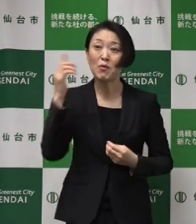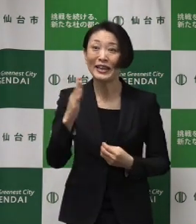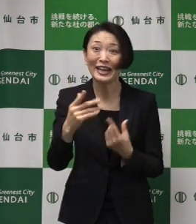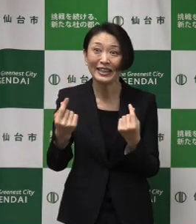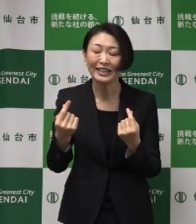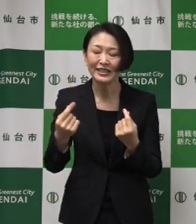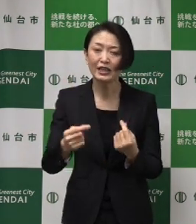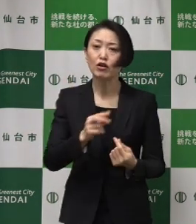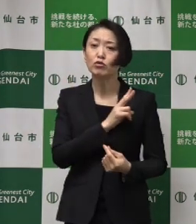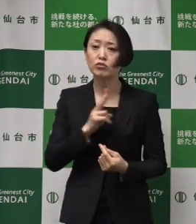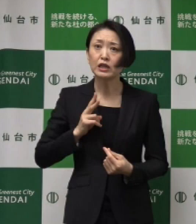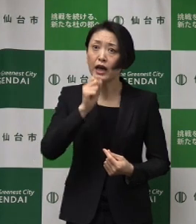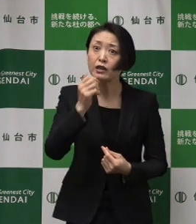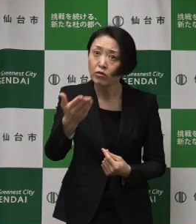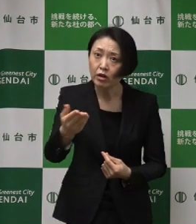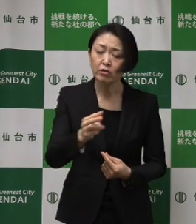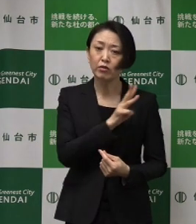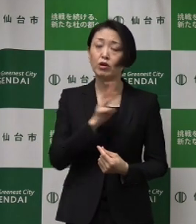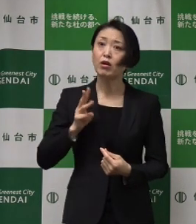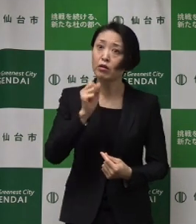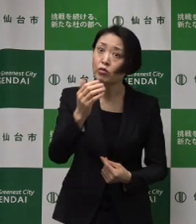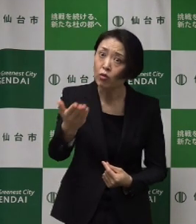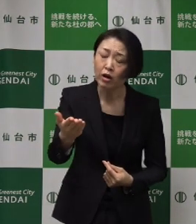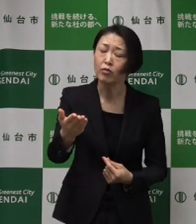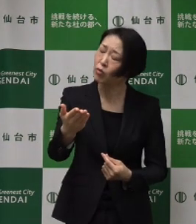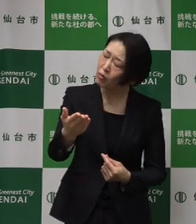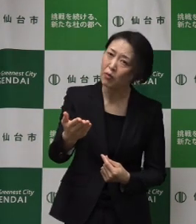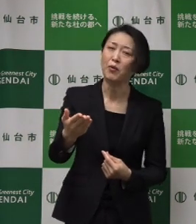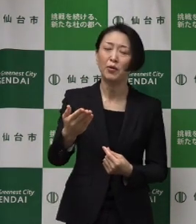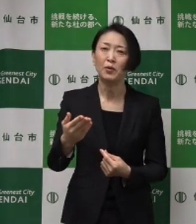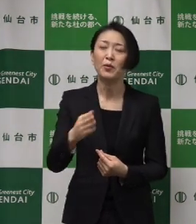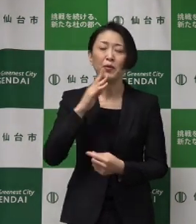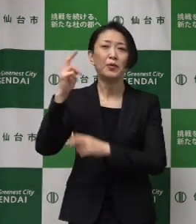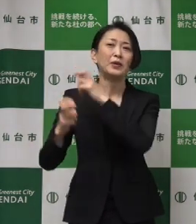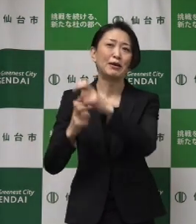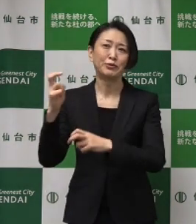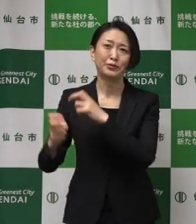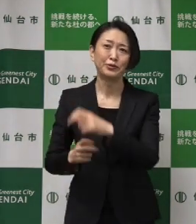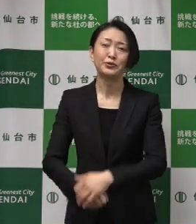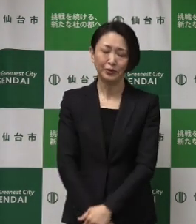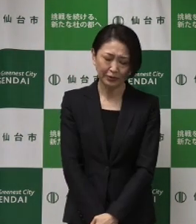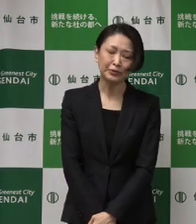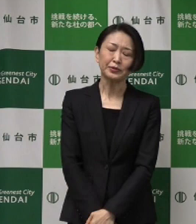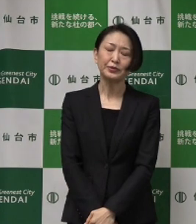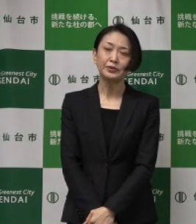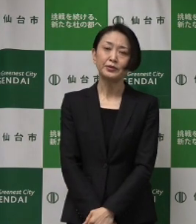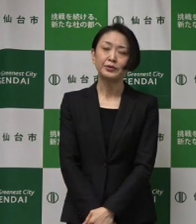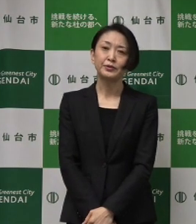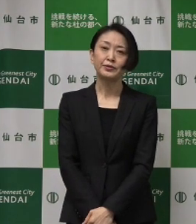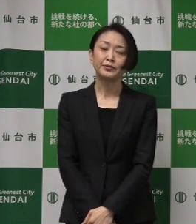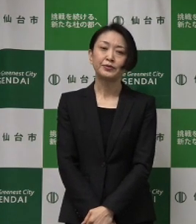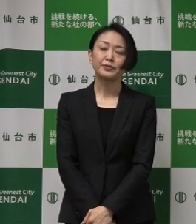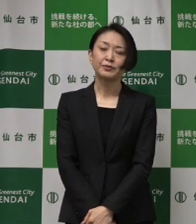ったらいいのか3日だったらいいのかっていう、これもまたすごく頭の痛いところだとは思いますけれども、全体